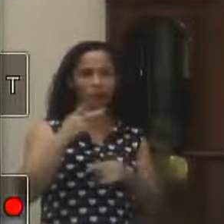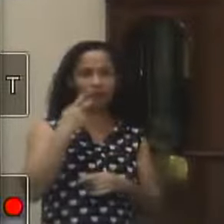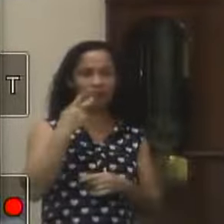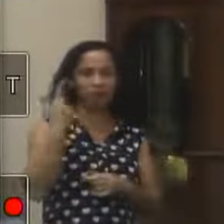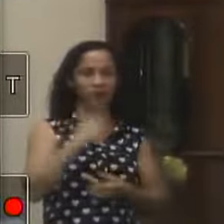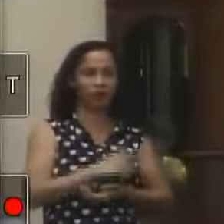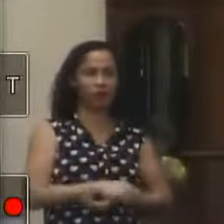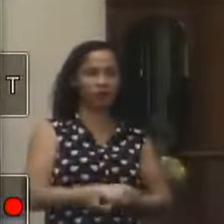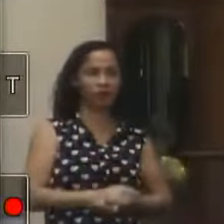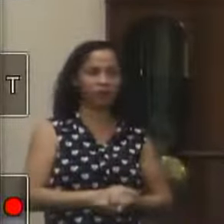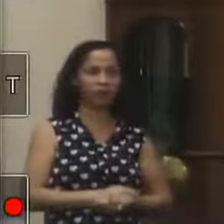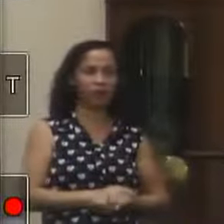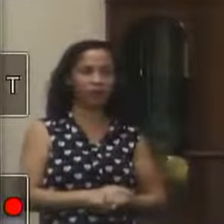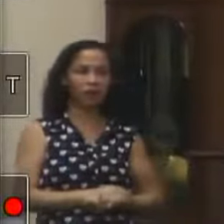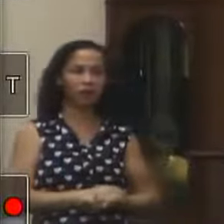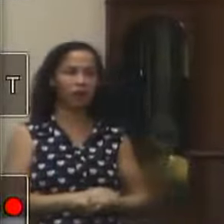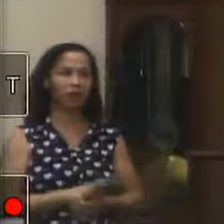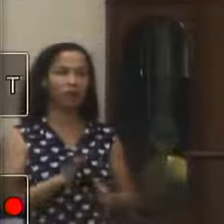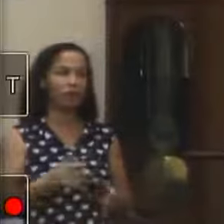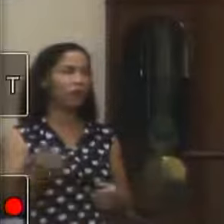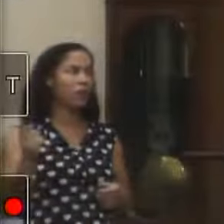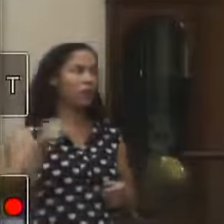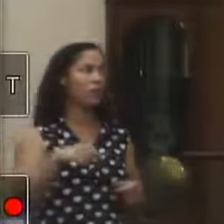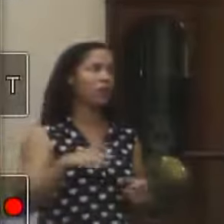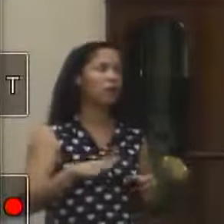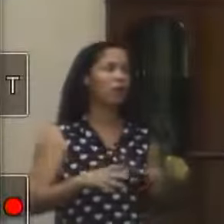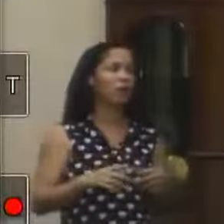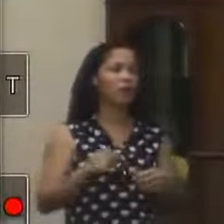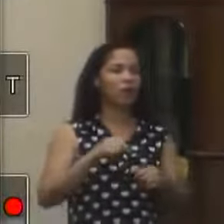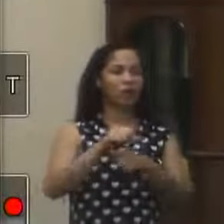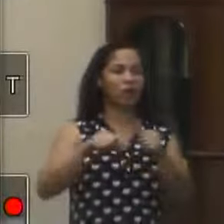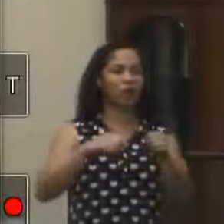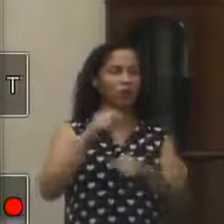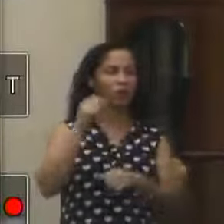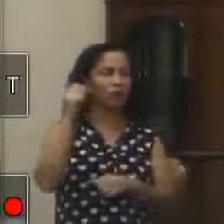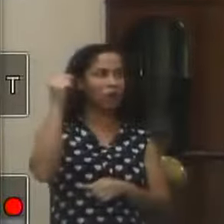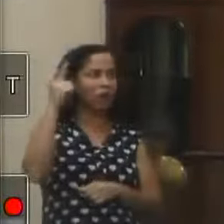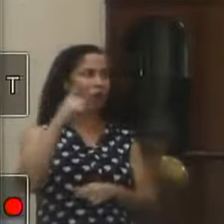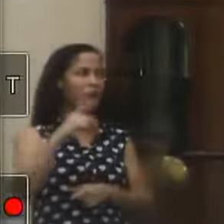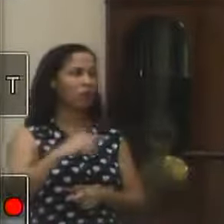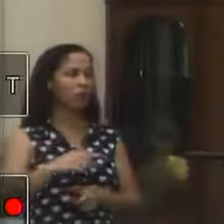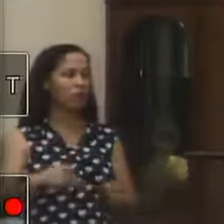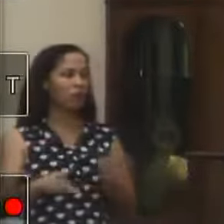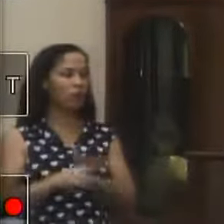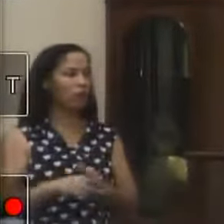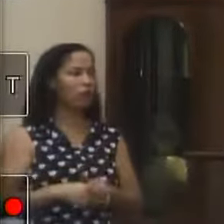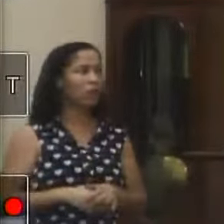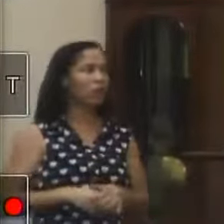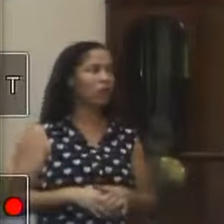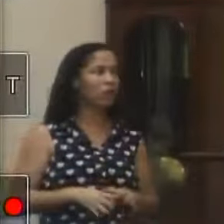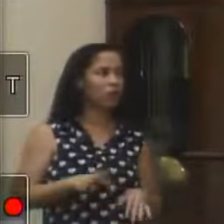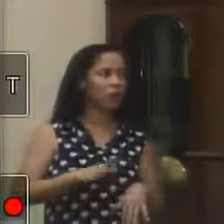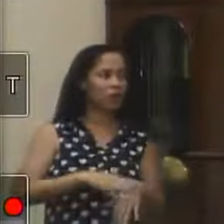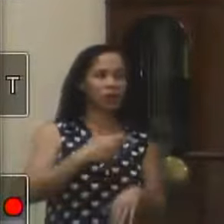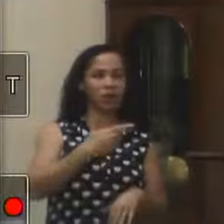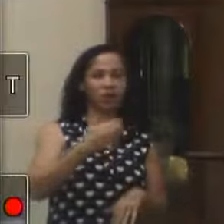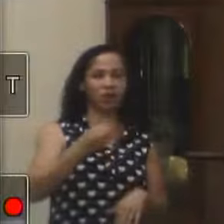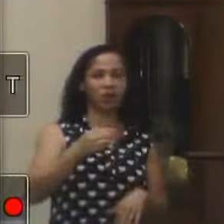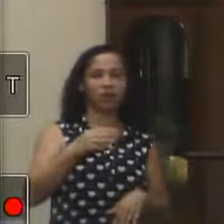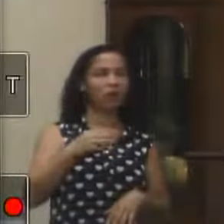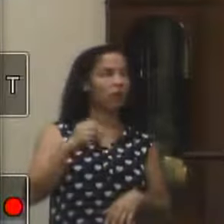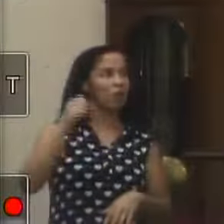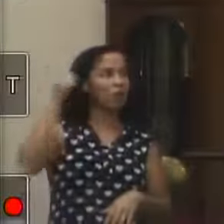com eles, ó, tudo bem, está queimada, mas vieram aqui, a última vez que eles foram lá, que eu conversei com o próprio Fernandinho, trocou mais de 20